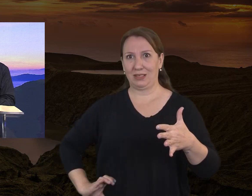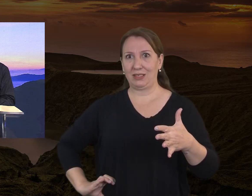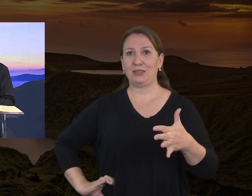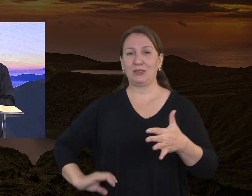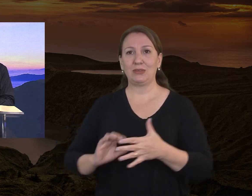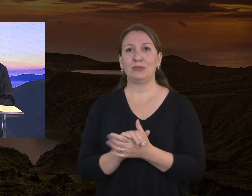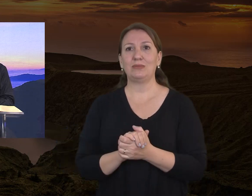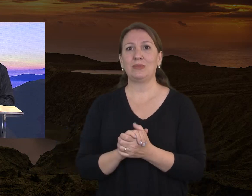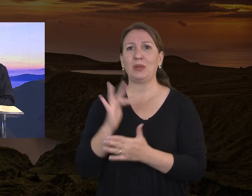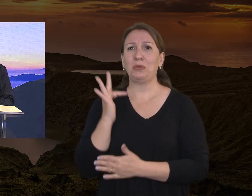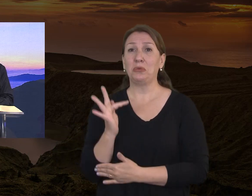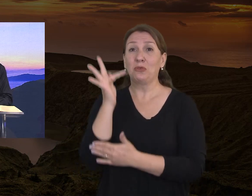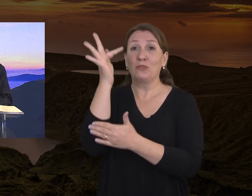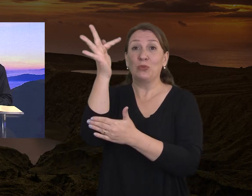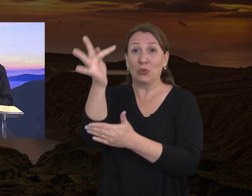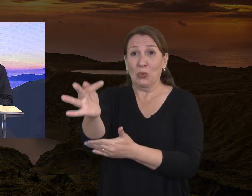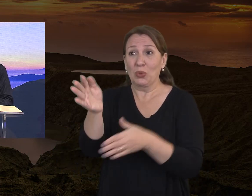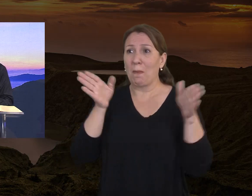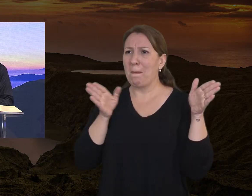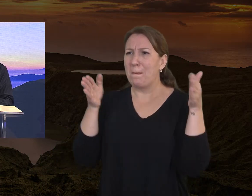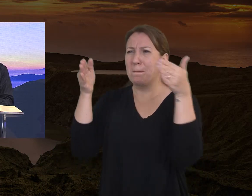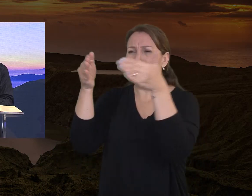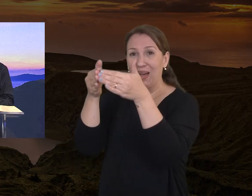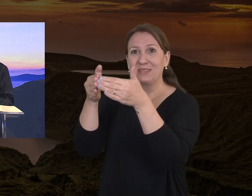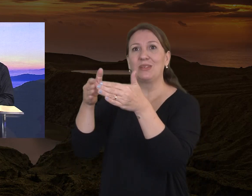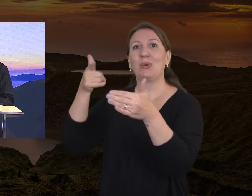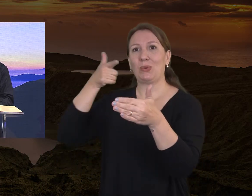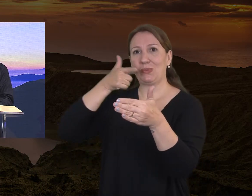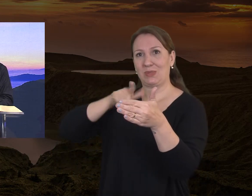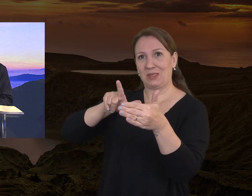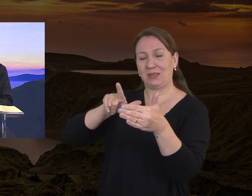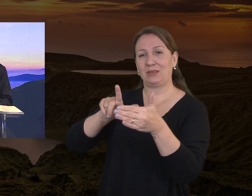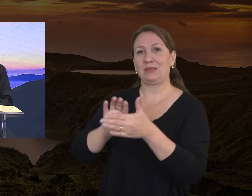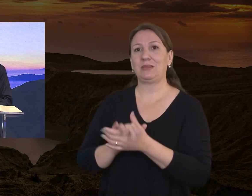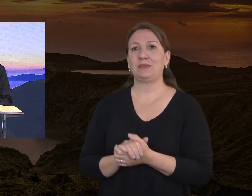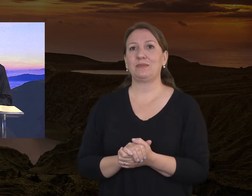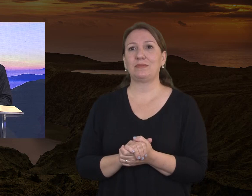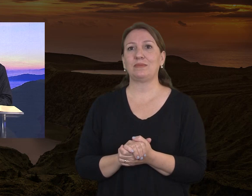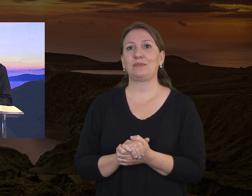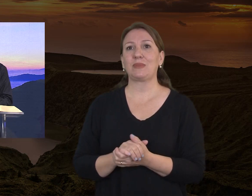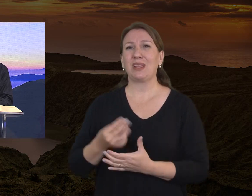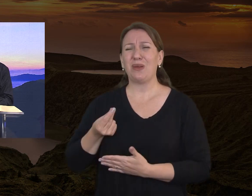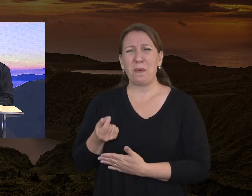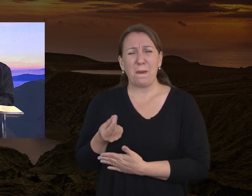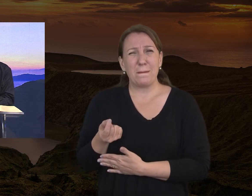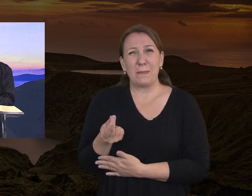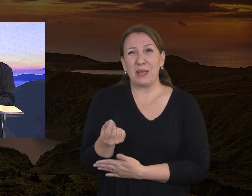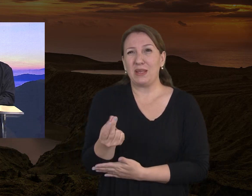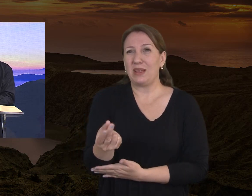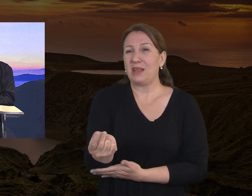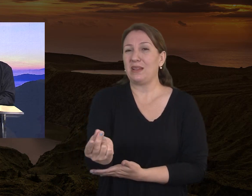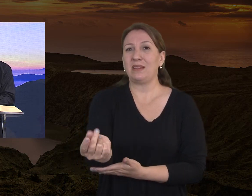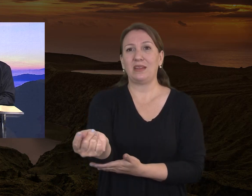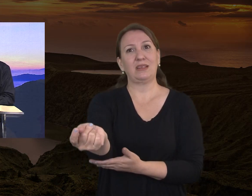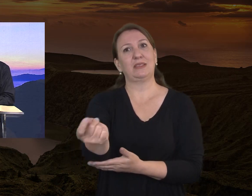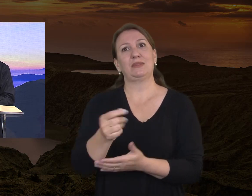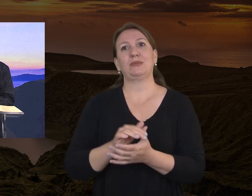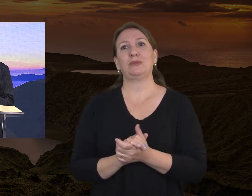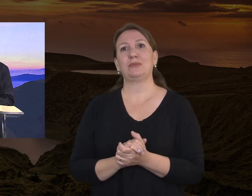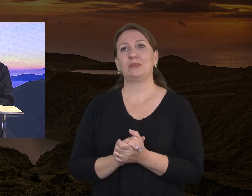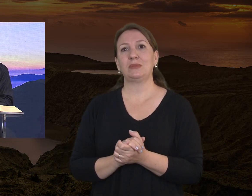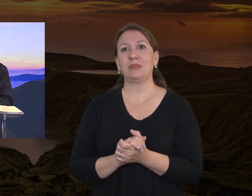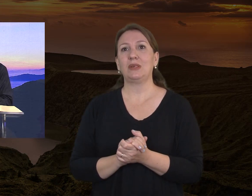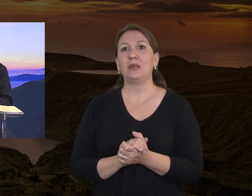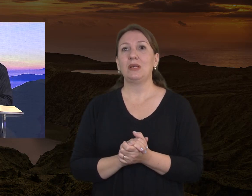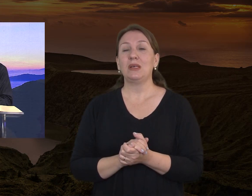que alcançará seu auge e estabelecimento eterno quando toda a oposição